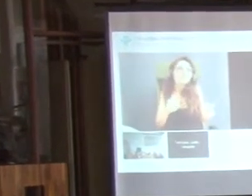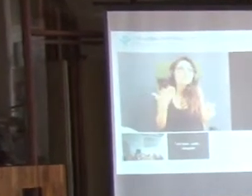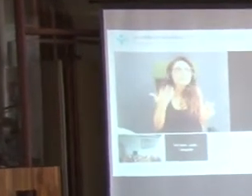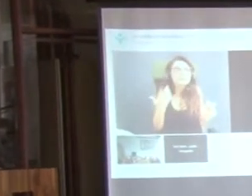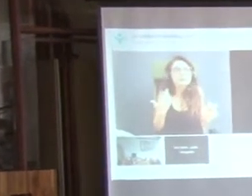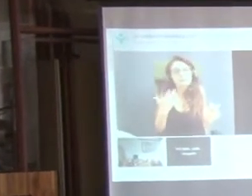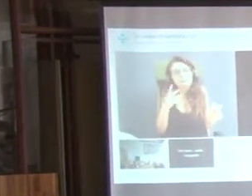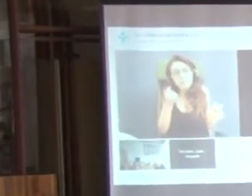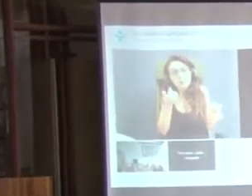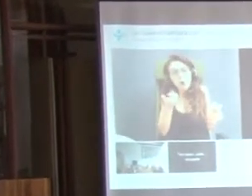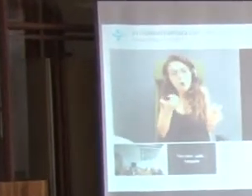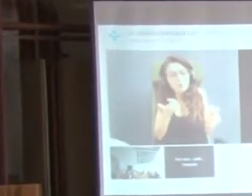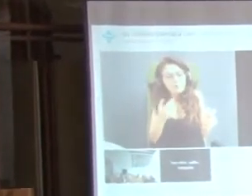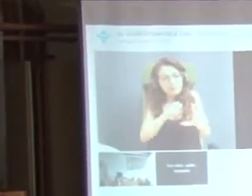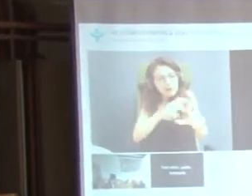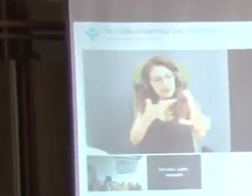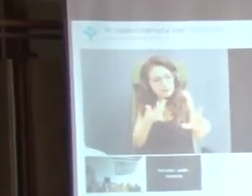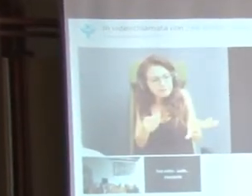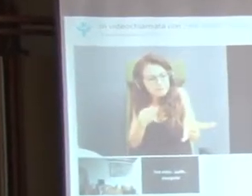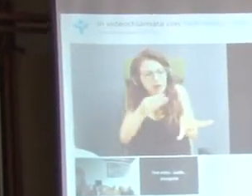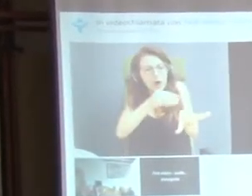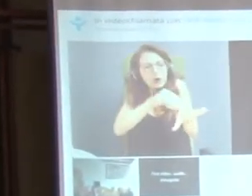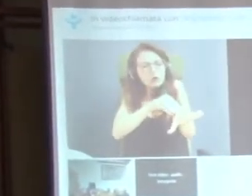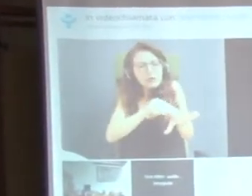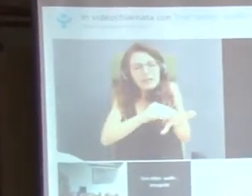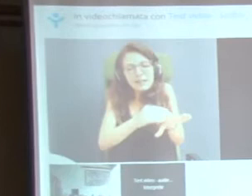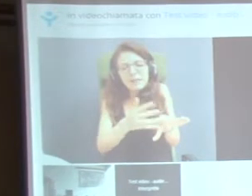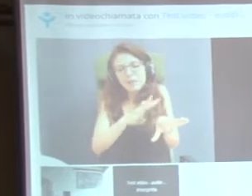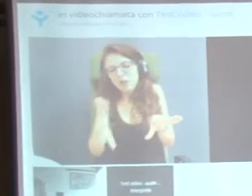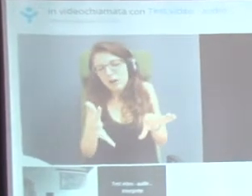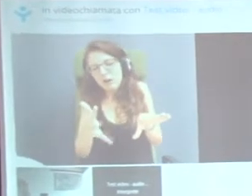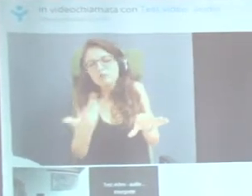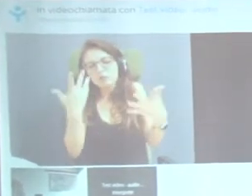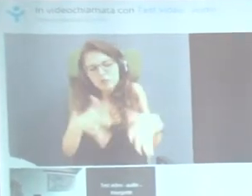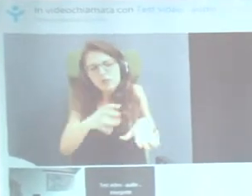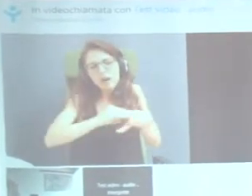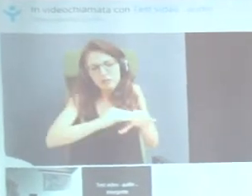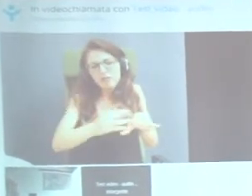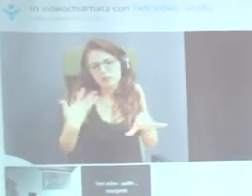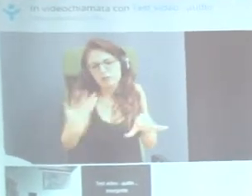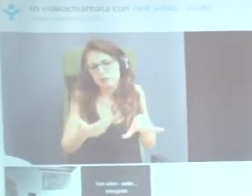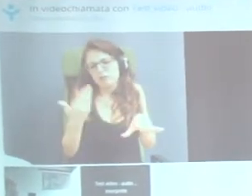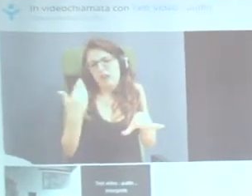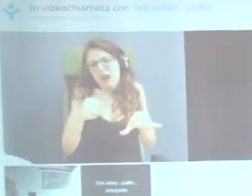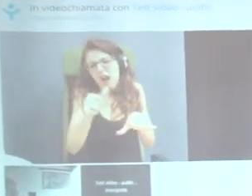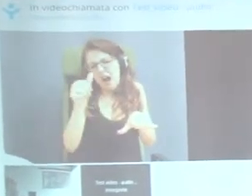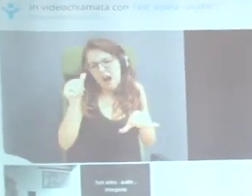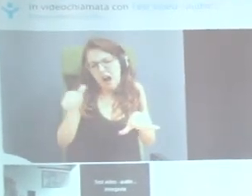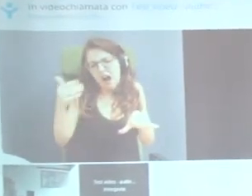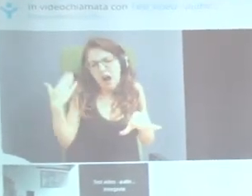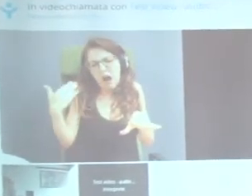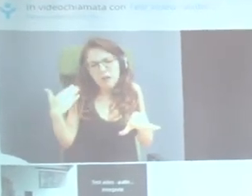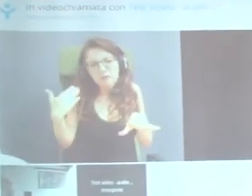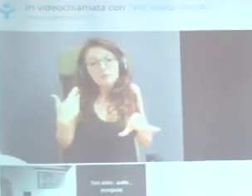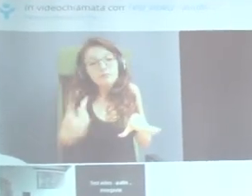aggiungere un piccolo servizio ad un servizio che già esiste da qualche anno e si chiama Visit Live